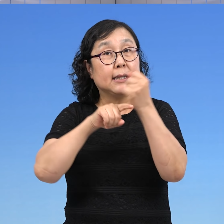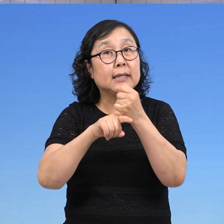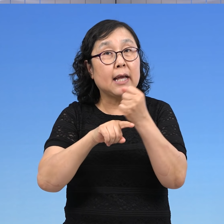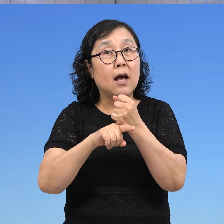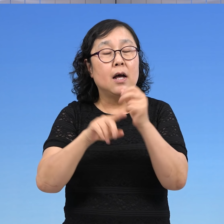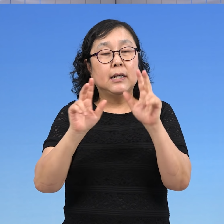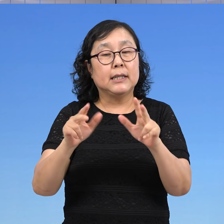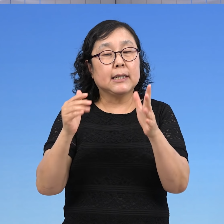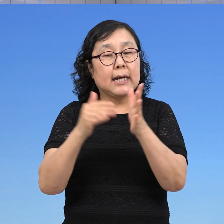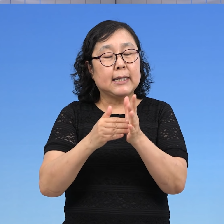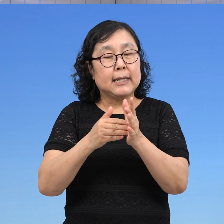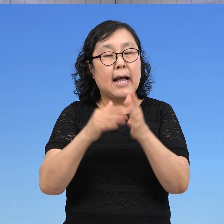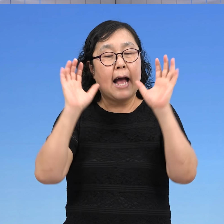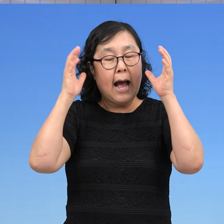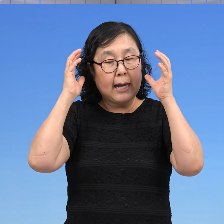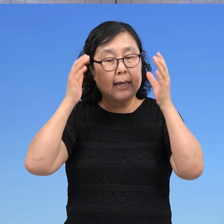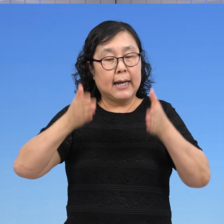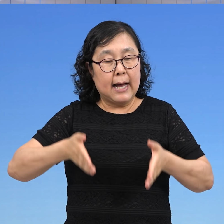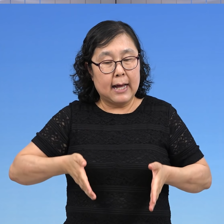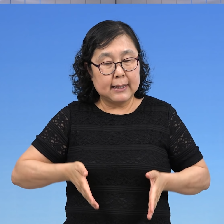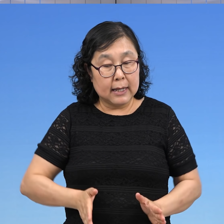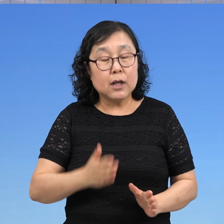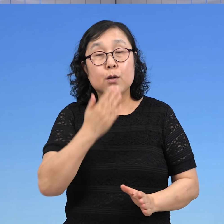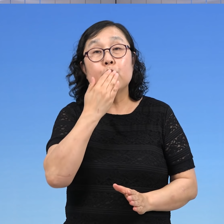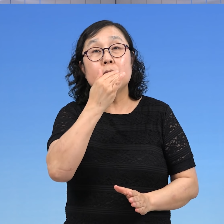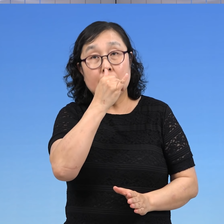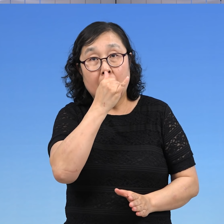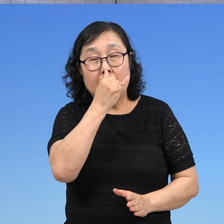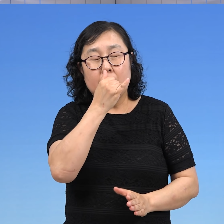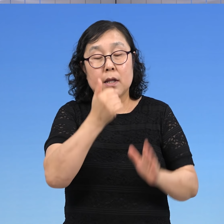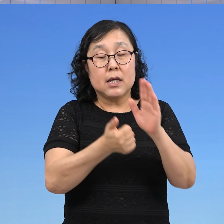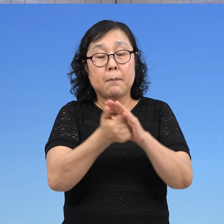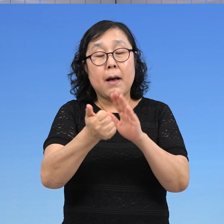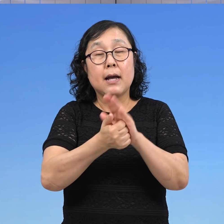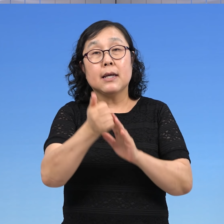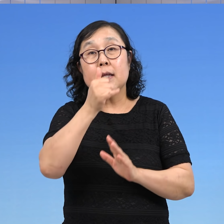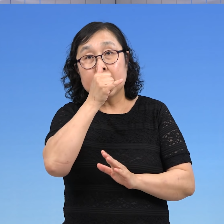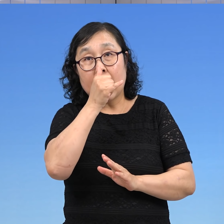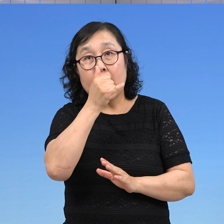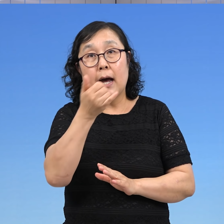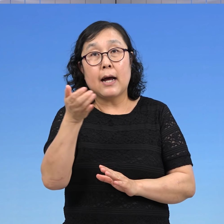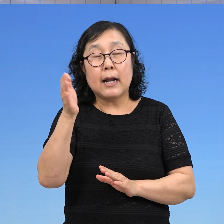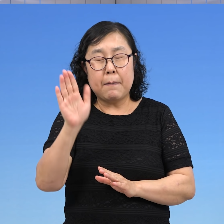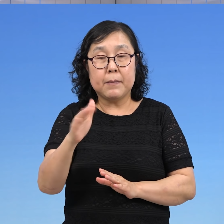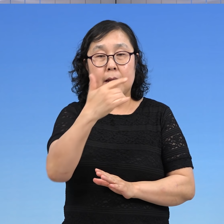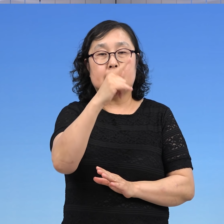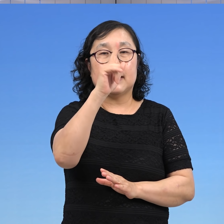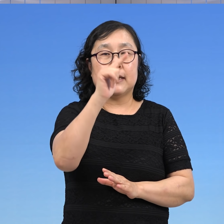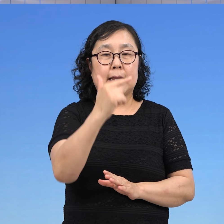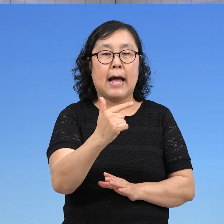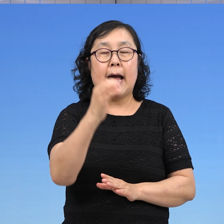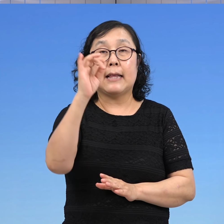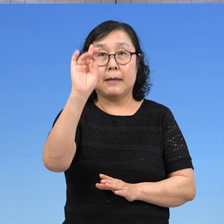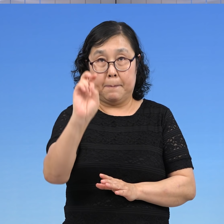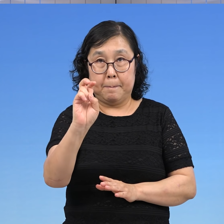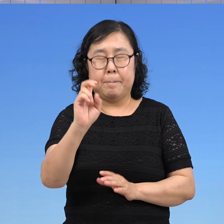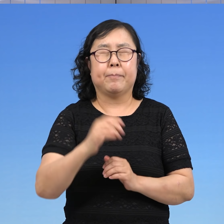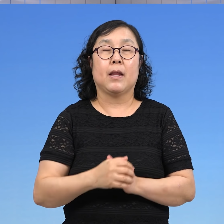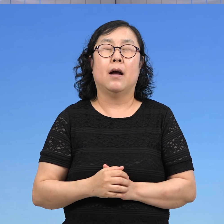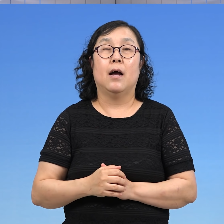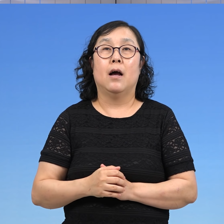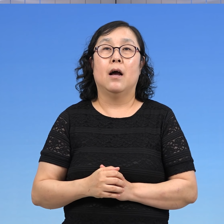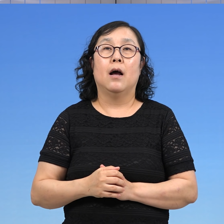속에는 아직까지는 아기가 생기지 않았지만 희망 있다는거 가능성이 있다는 게 난 이미